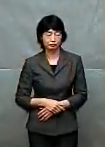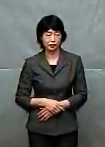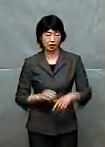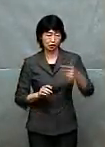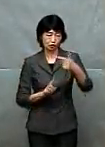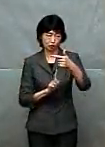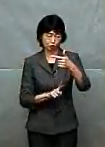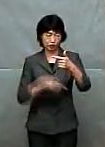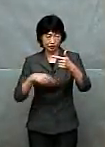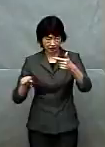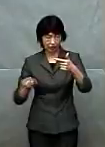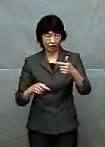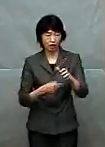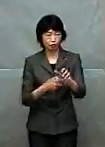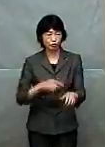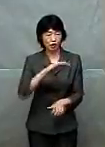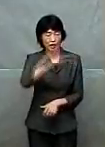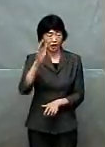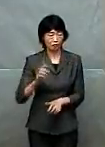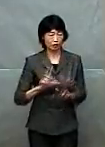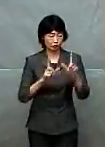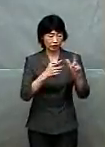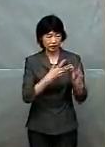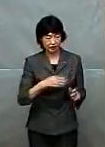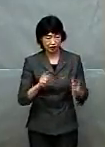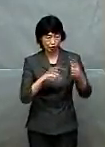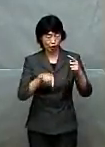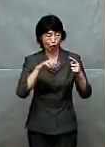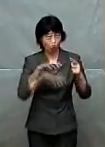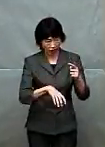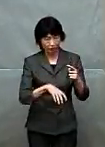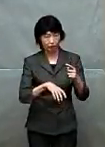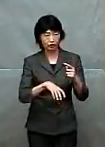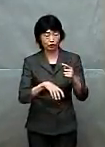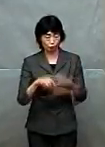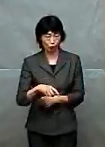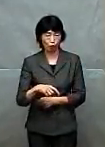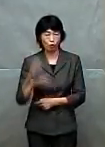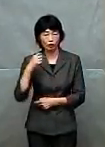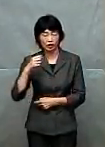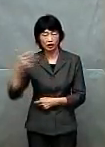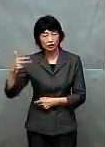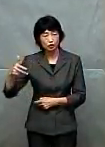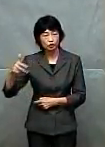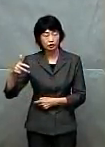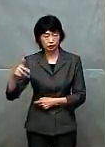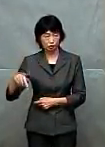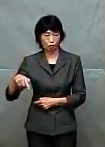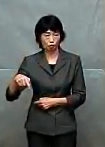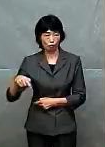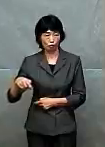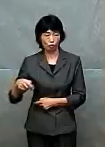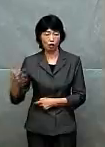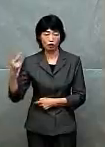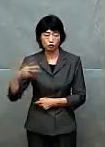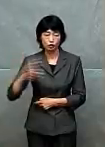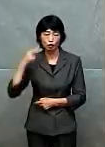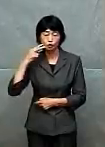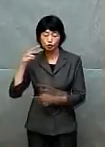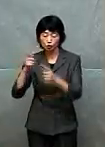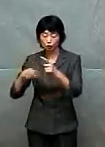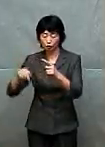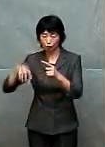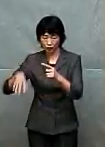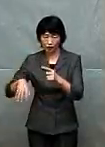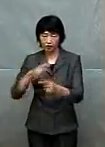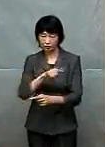の東沢公園でバラ祭り、そしてまた南陽市宮内の総称公園で